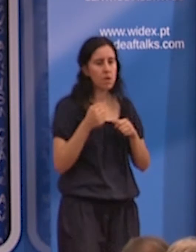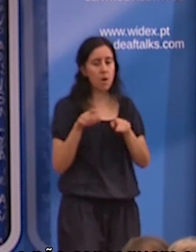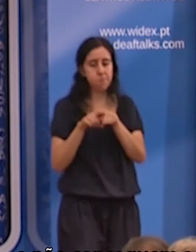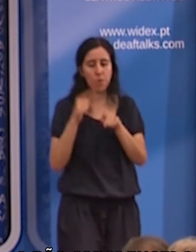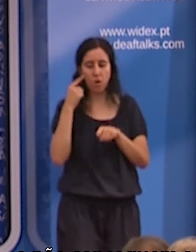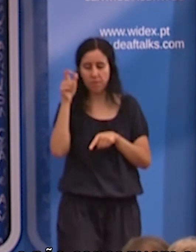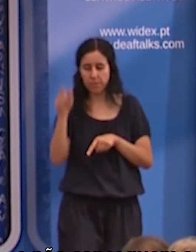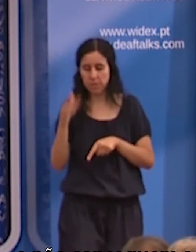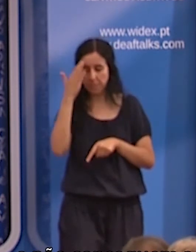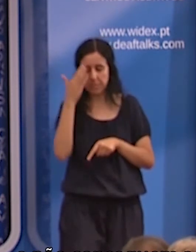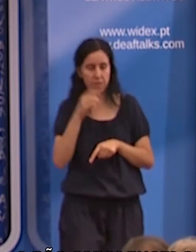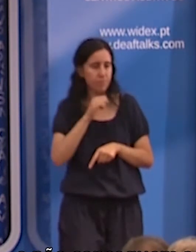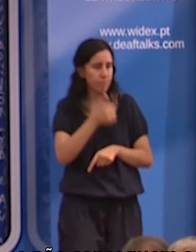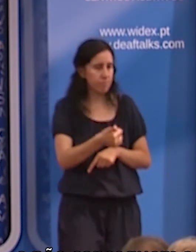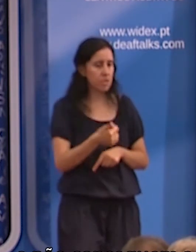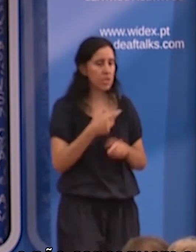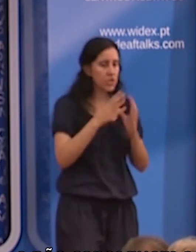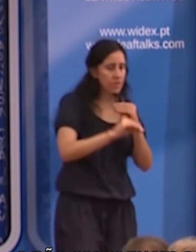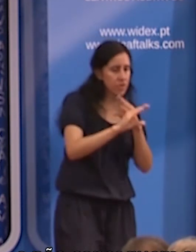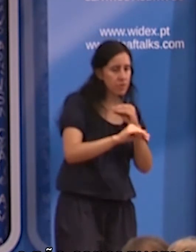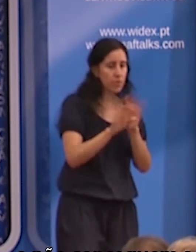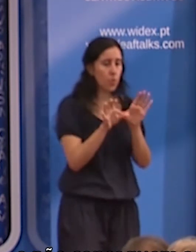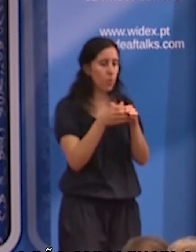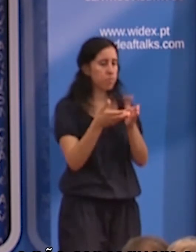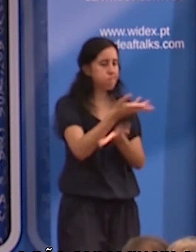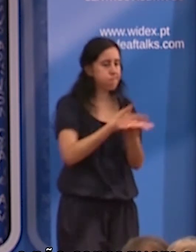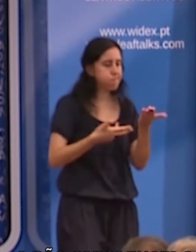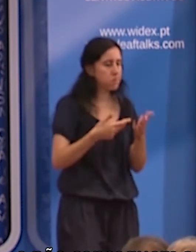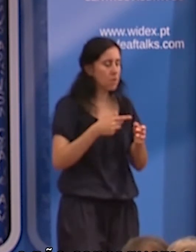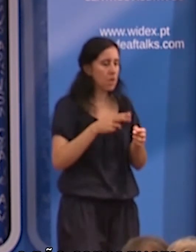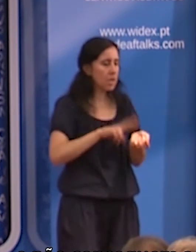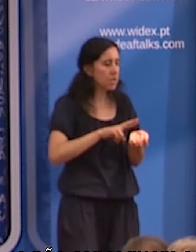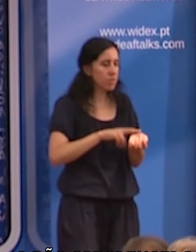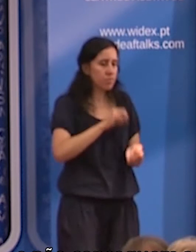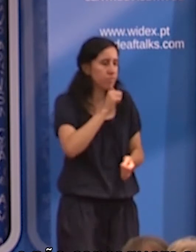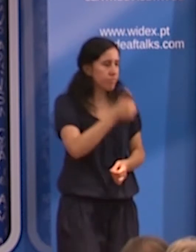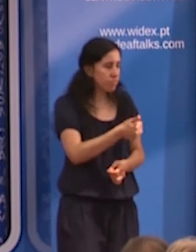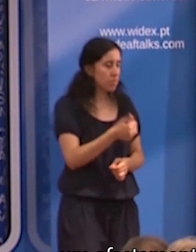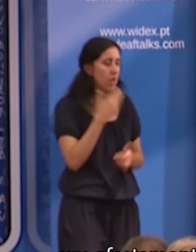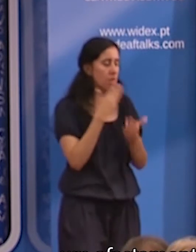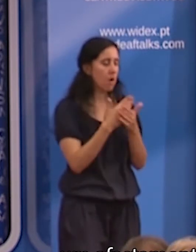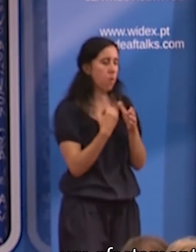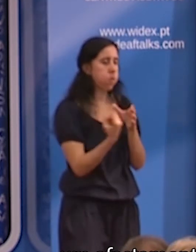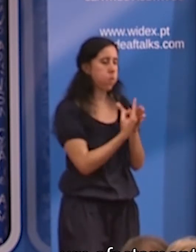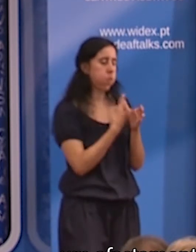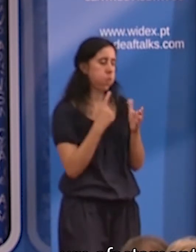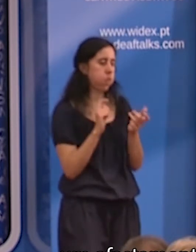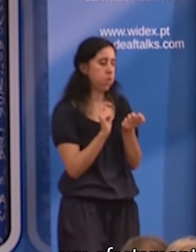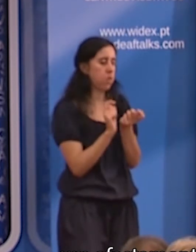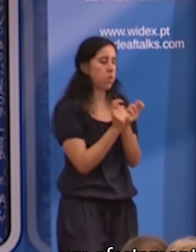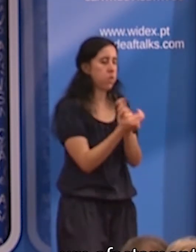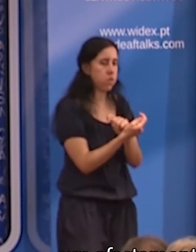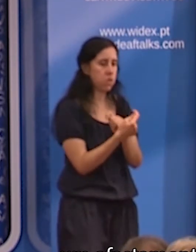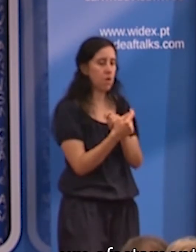ouvinte e não conseguem aguentar um ritmo de conversação em grupo. E isso leva-os a um isolamento gradual, a um afastamento